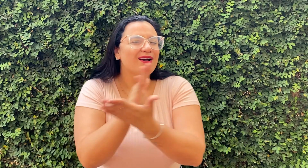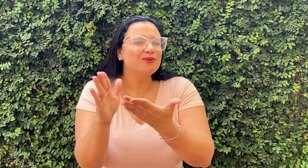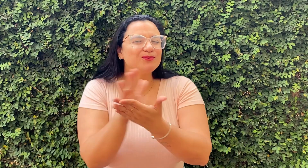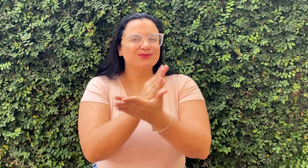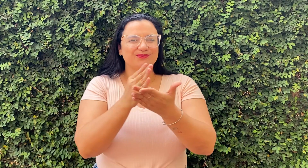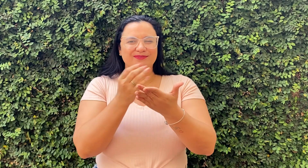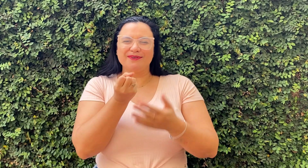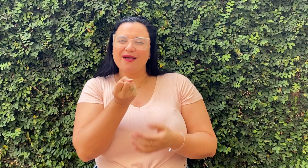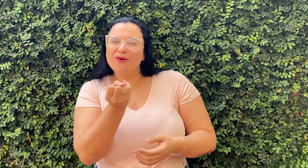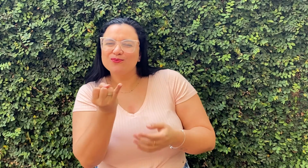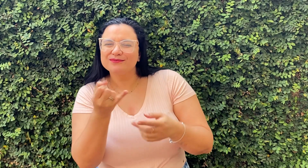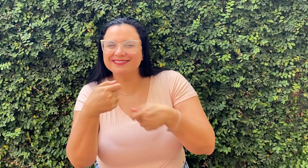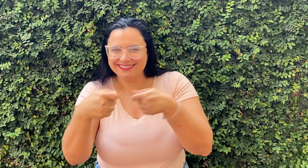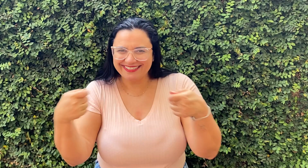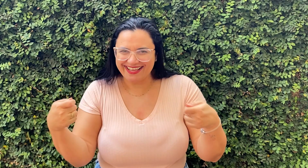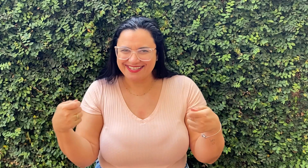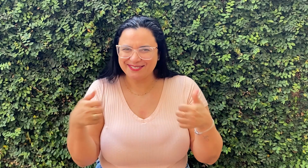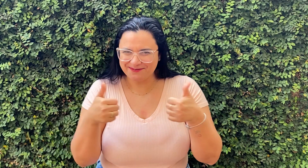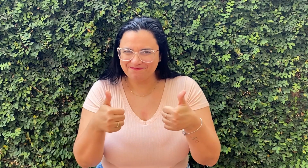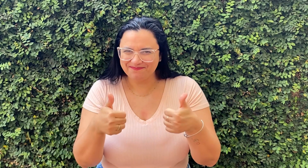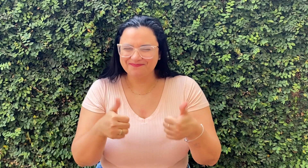alguns sinais sobre relacionamento.